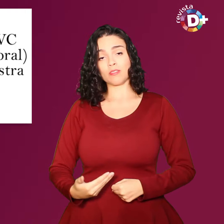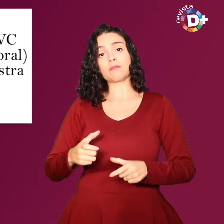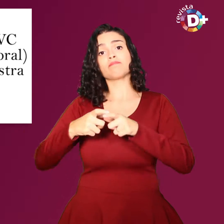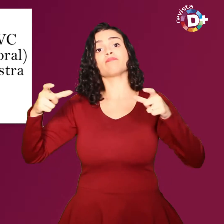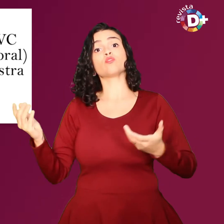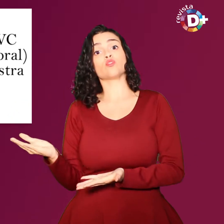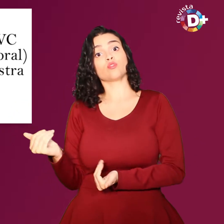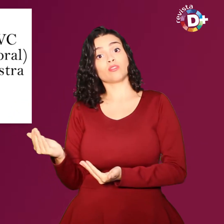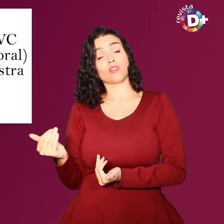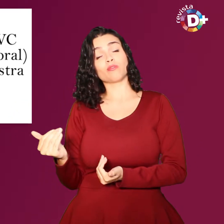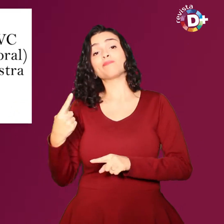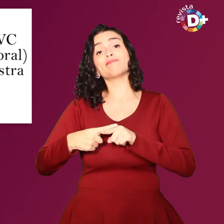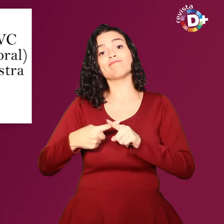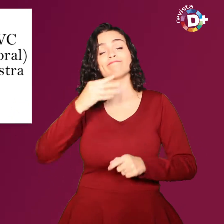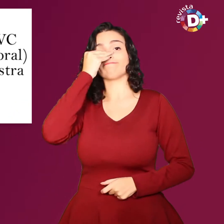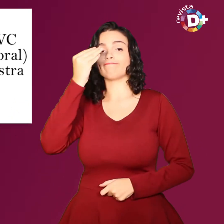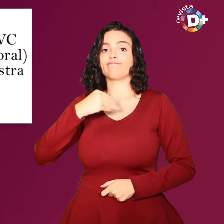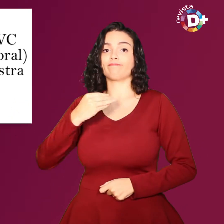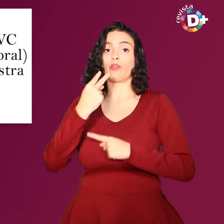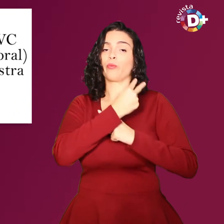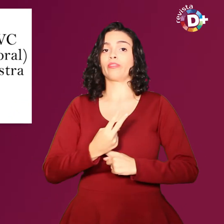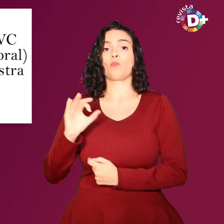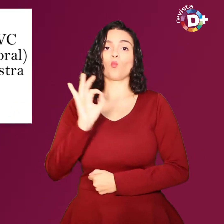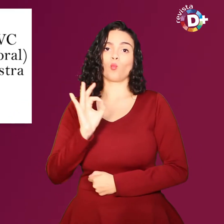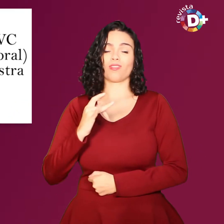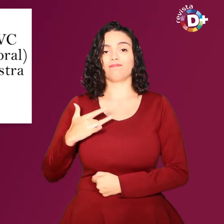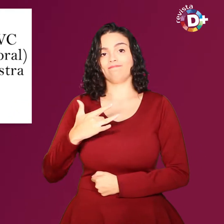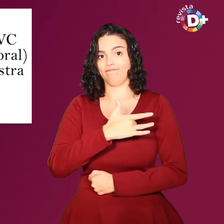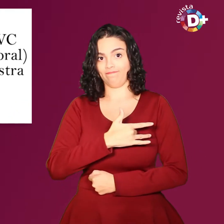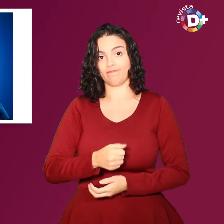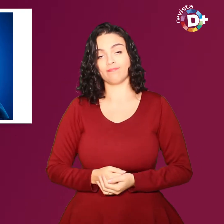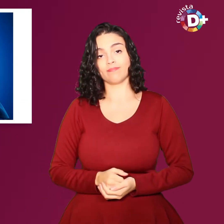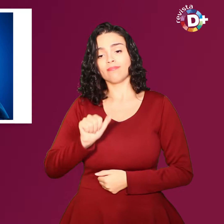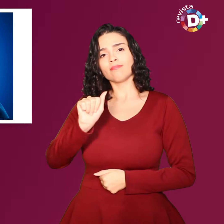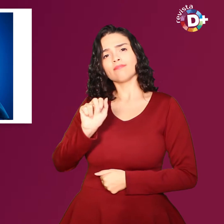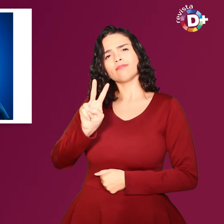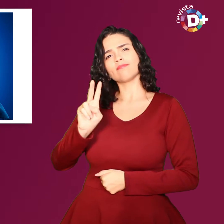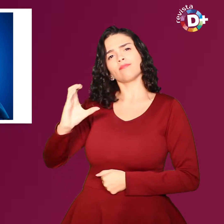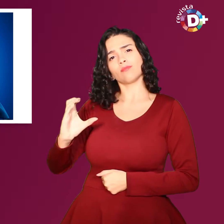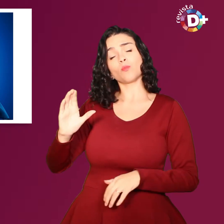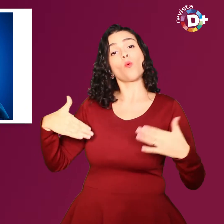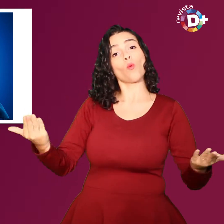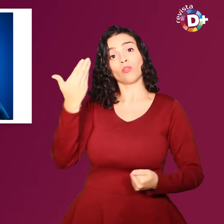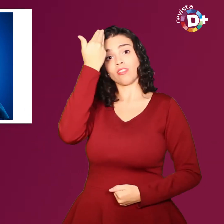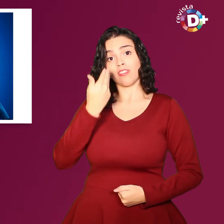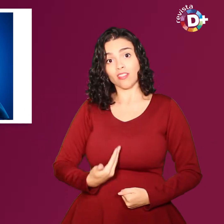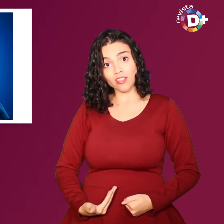mais jovens, mostra negligência com a própria saúde. O AVC, também conhecido como derrame, é uma